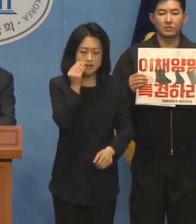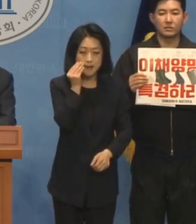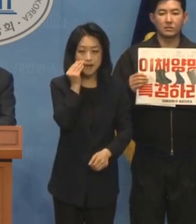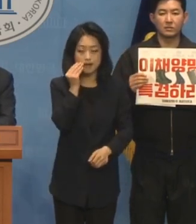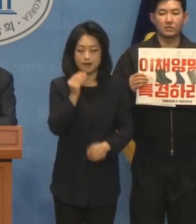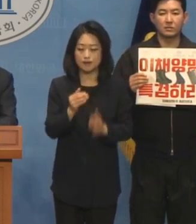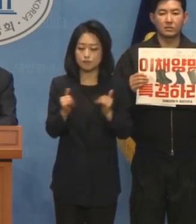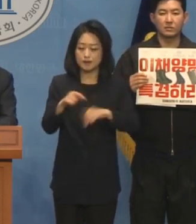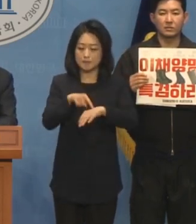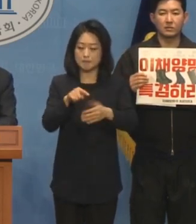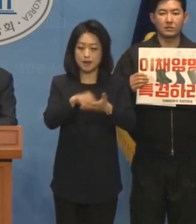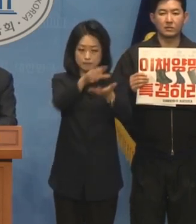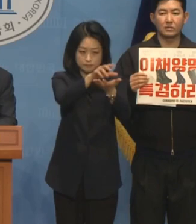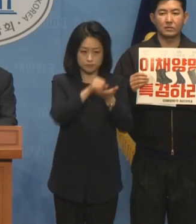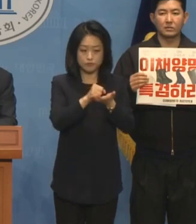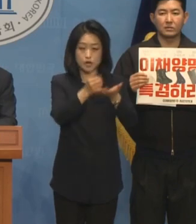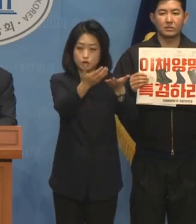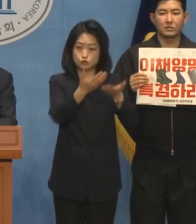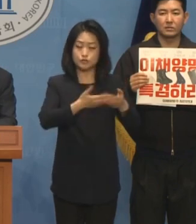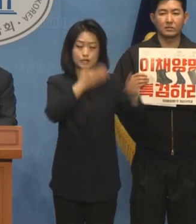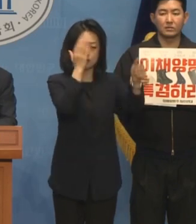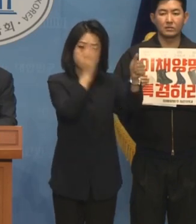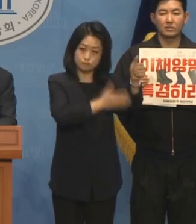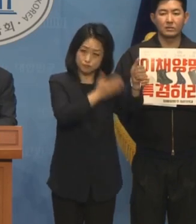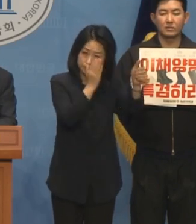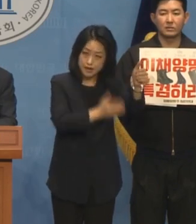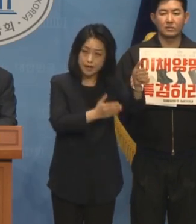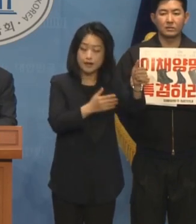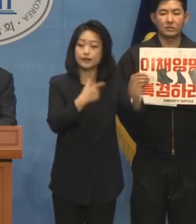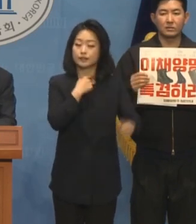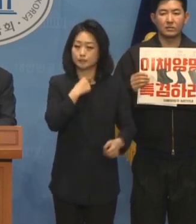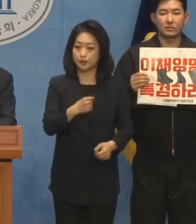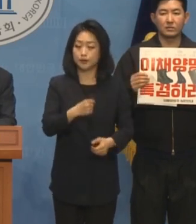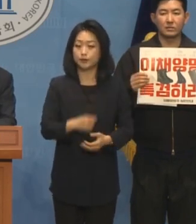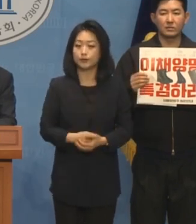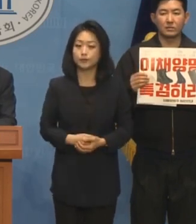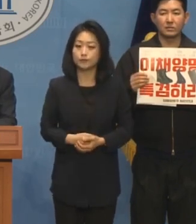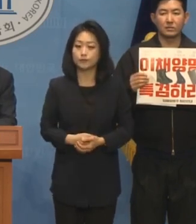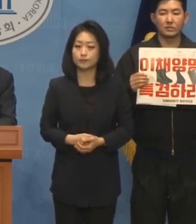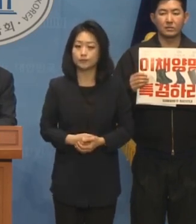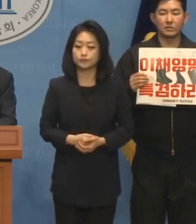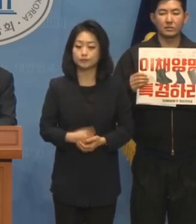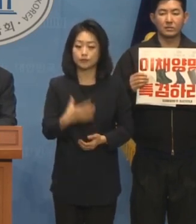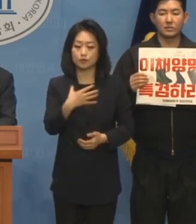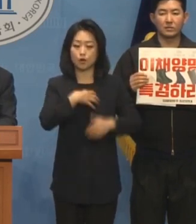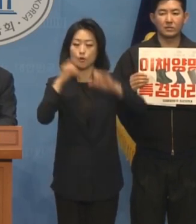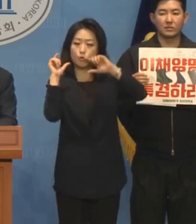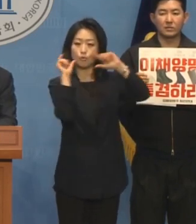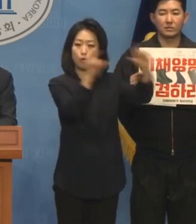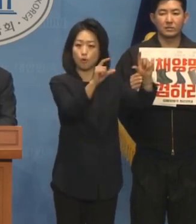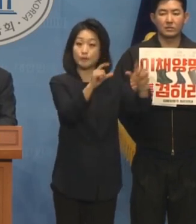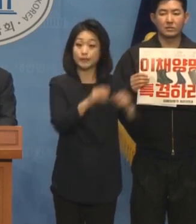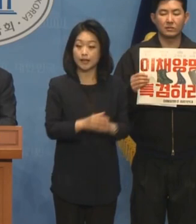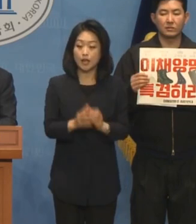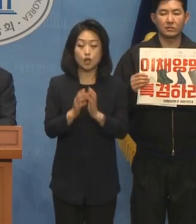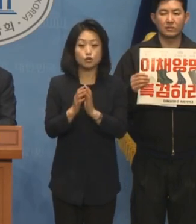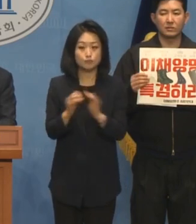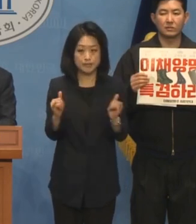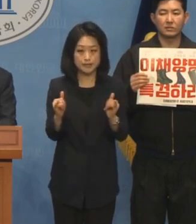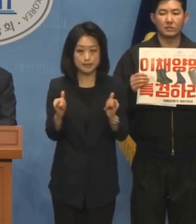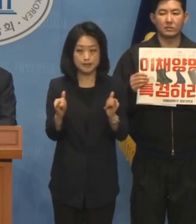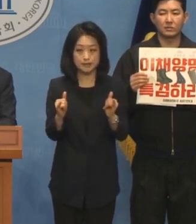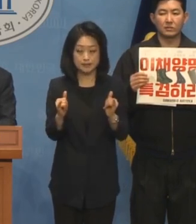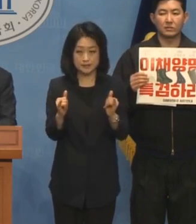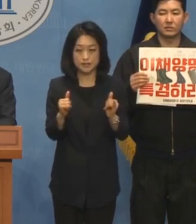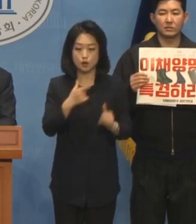민심을 수행해 주실 것을 다시 한번 부탁하고 그리고 경고합니다 이게 국민의